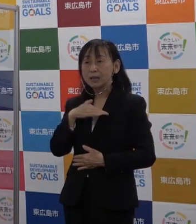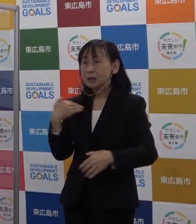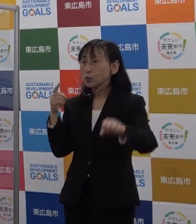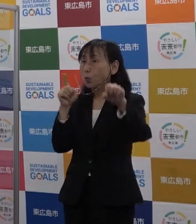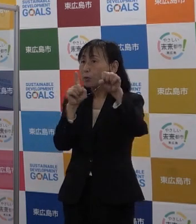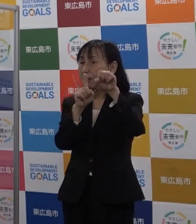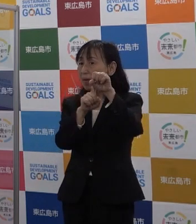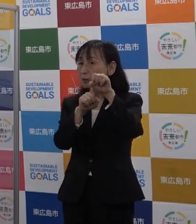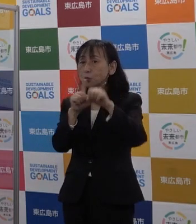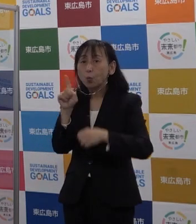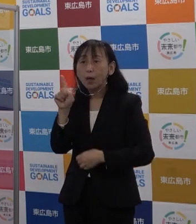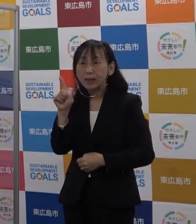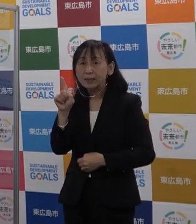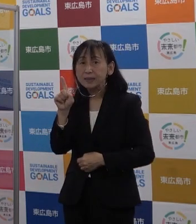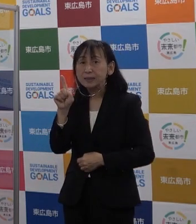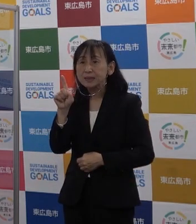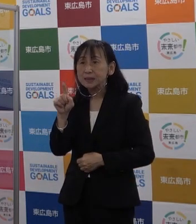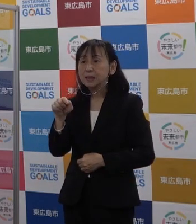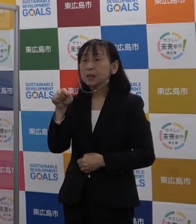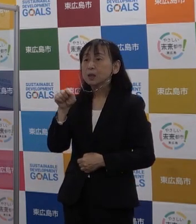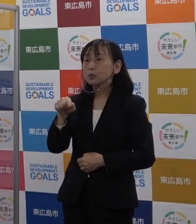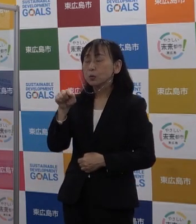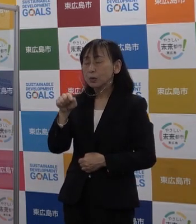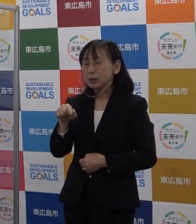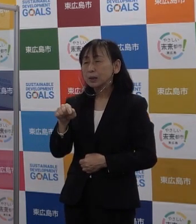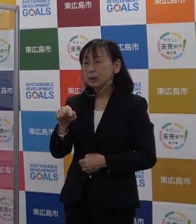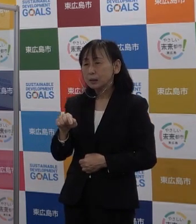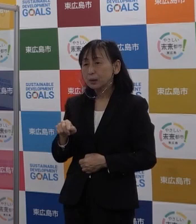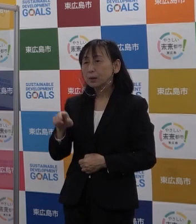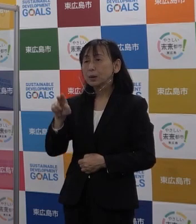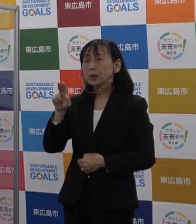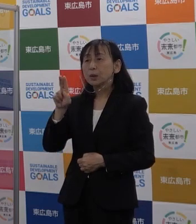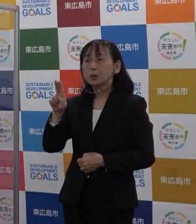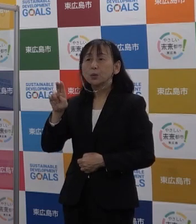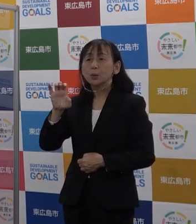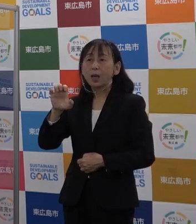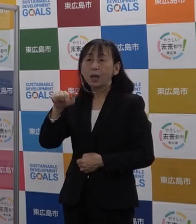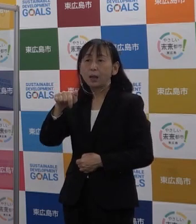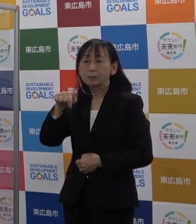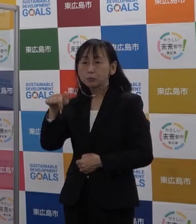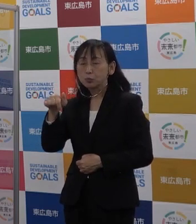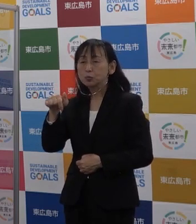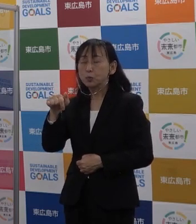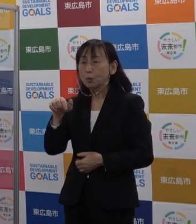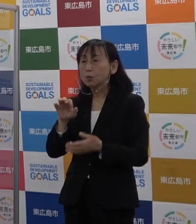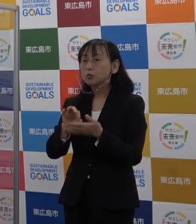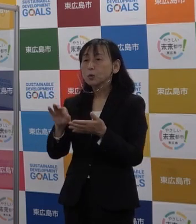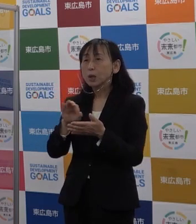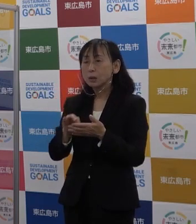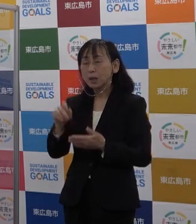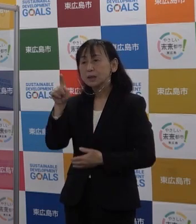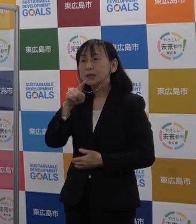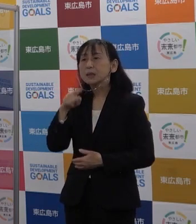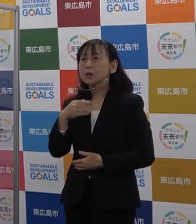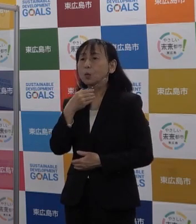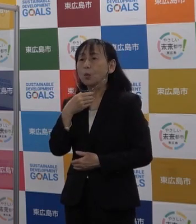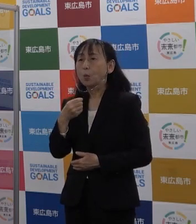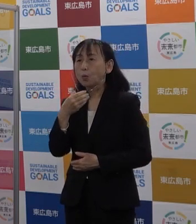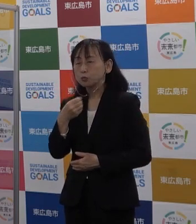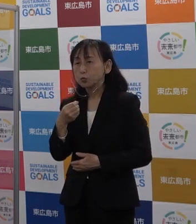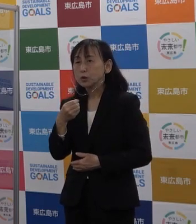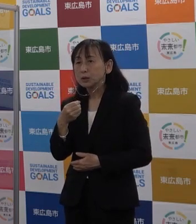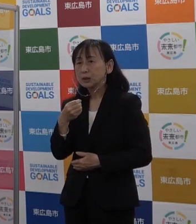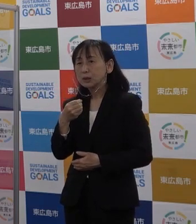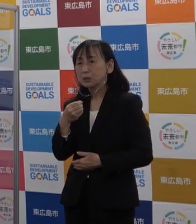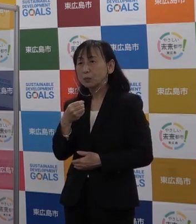スマートシティとしてそこにウェルビーイングというふうに書いてますが、最終的には人間の幸福につながるようなそのよう